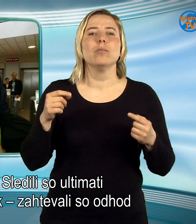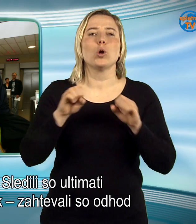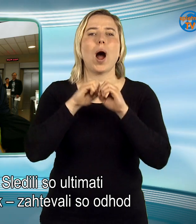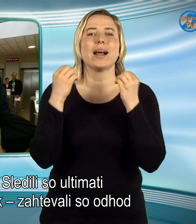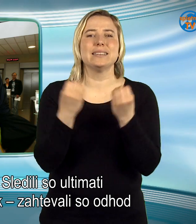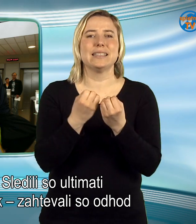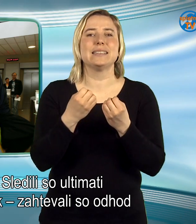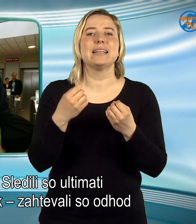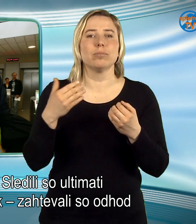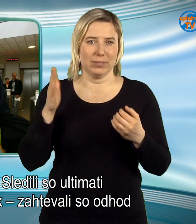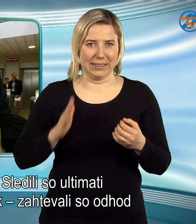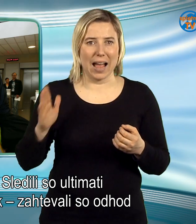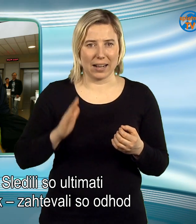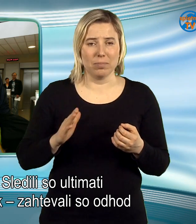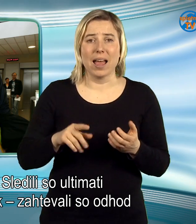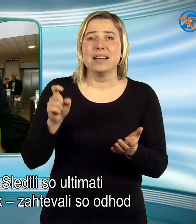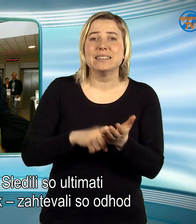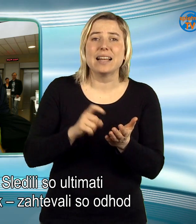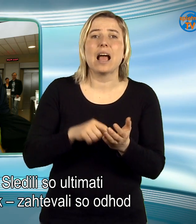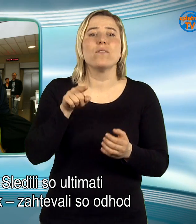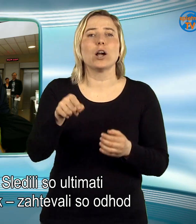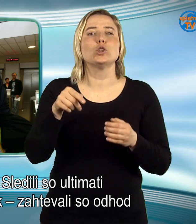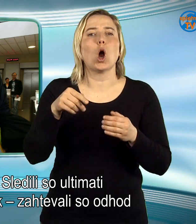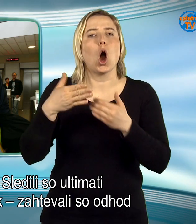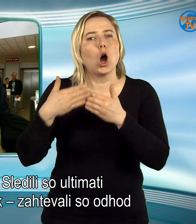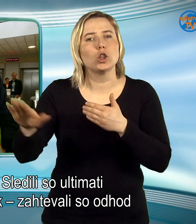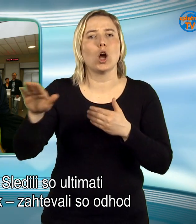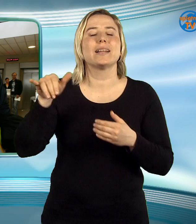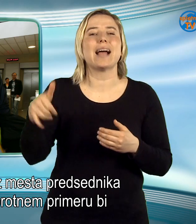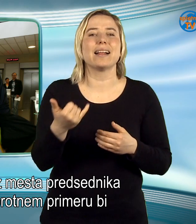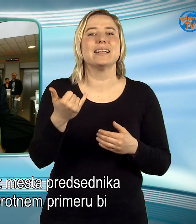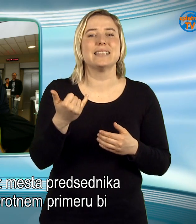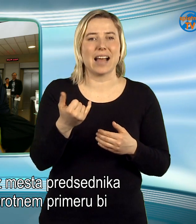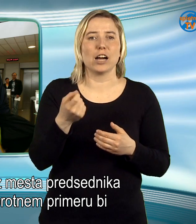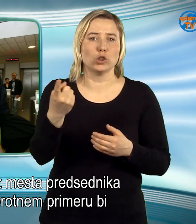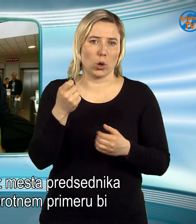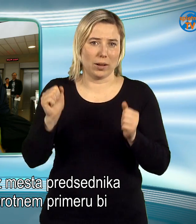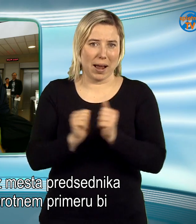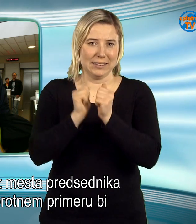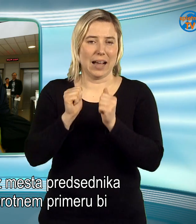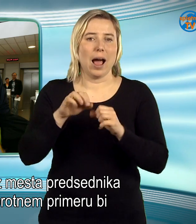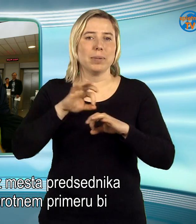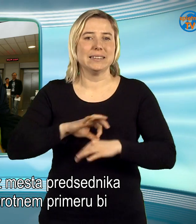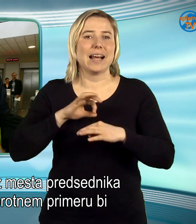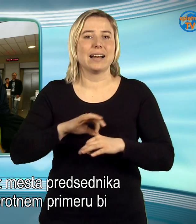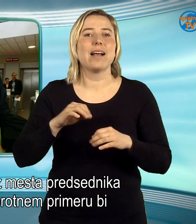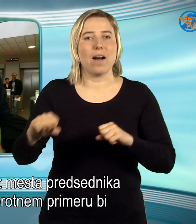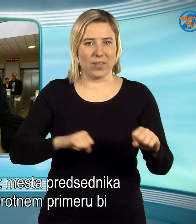strank. Zahtevali so odhod Janeza Janše z mesta predsednika vlade, v nasprotnem primeru bi